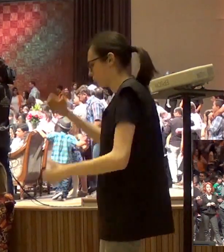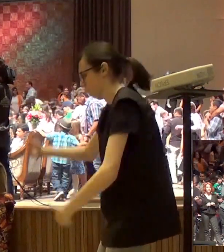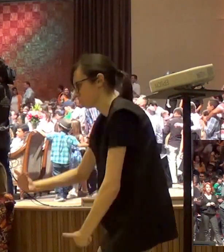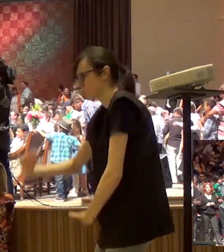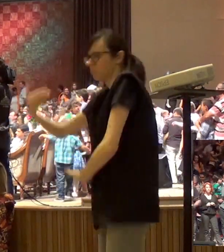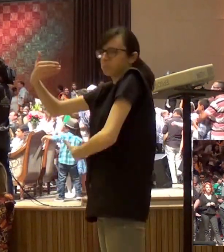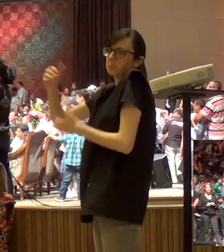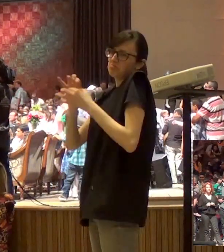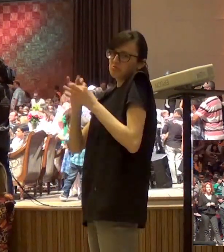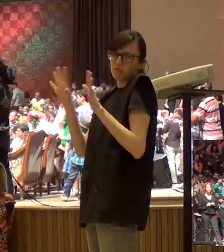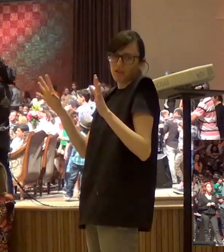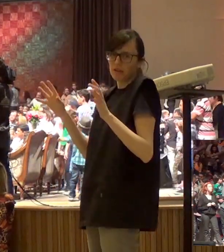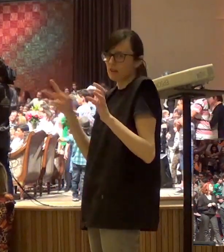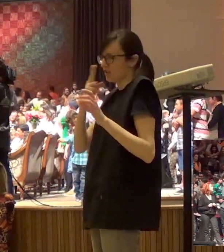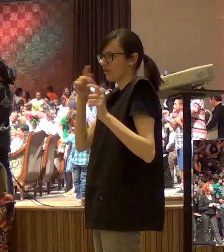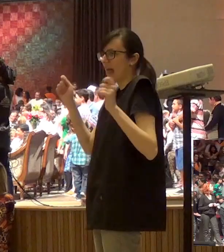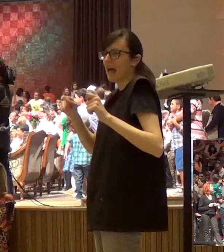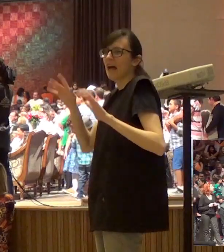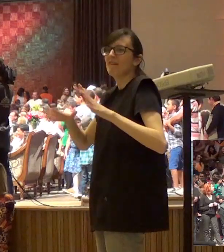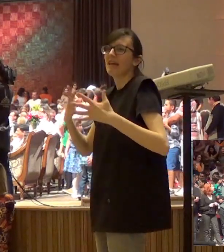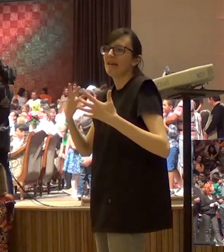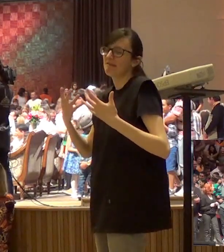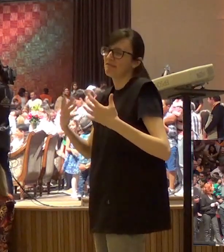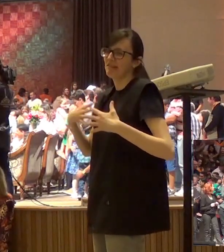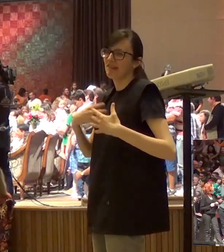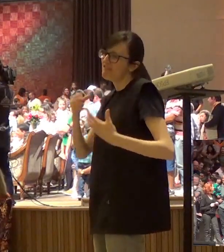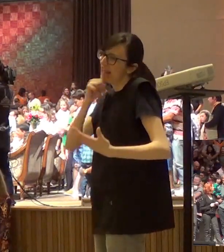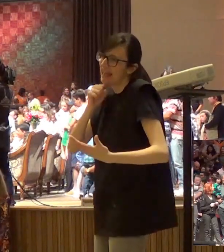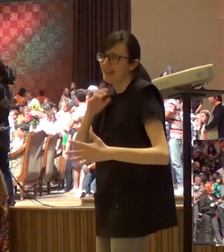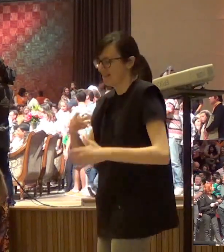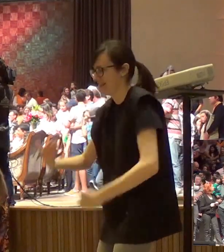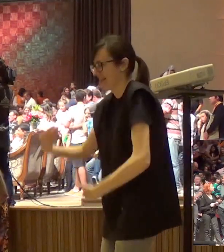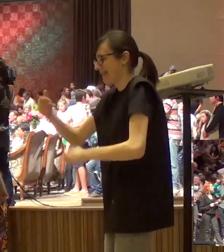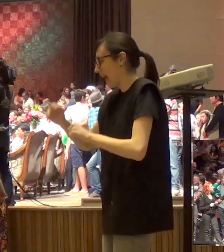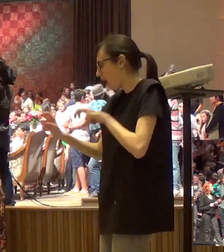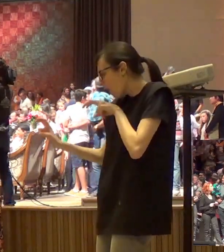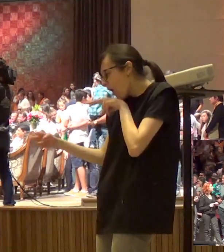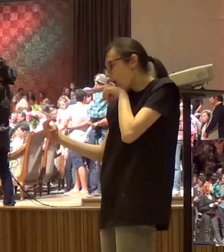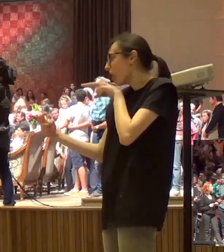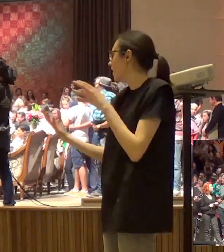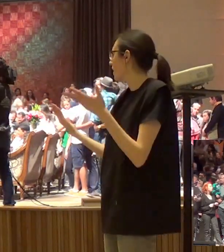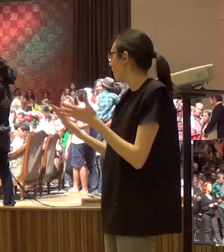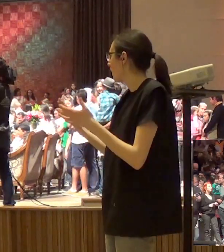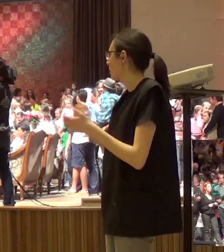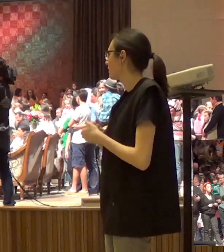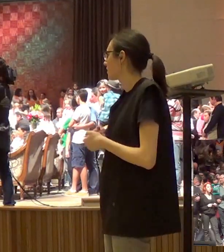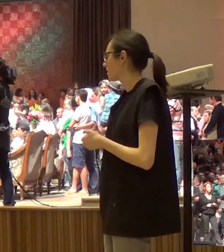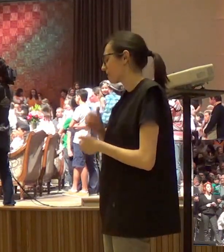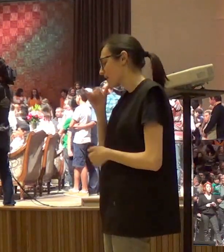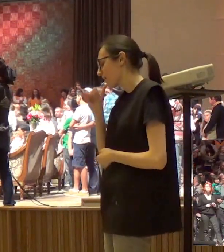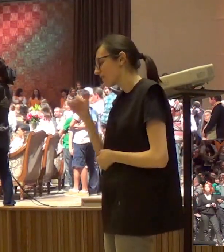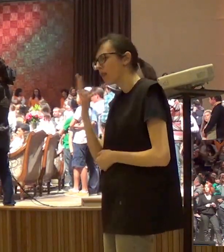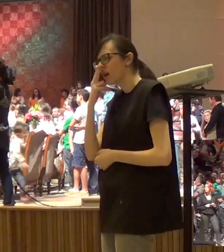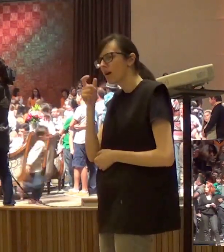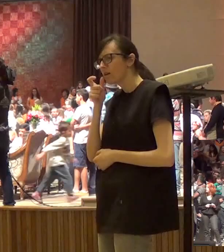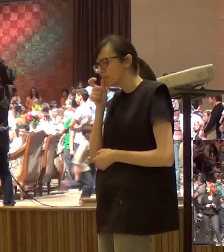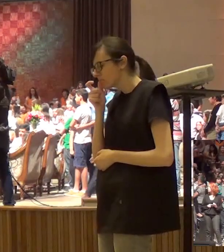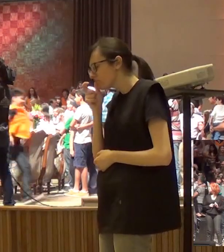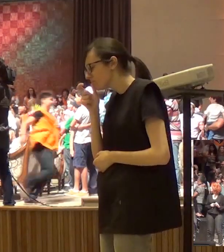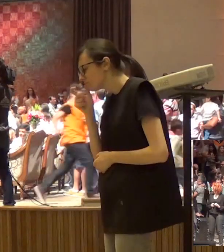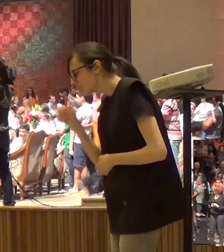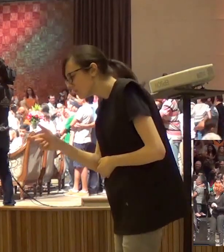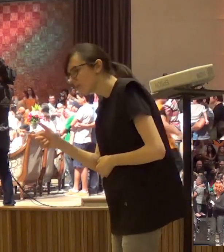aqui. Se dá ainda, né, pra fazer isso, né? Olha nos olhos dele e fala pra ele essa palavra aqui, olha,